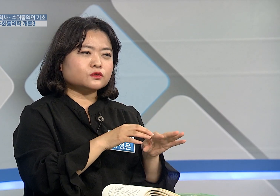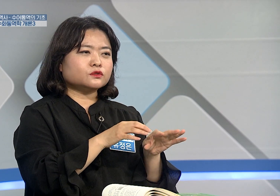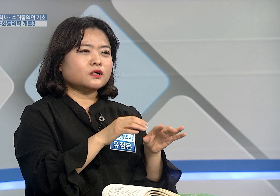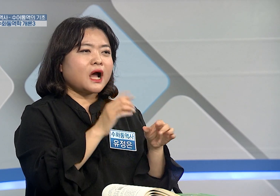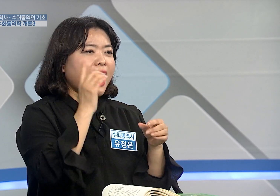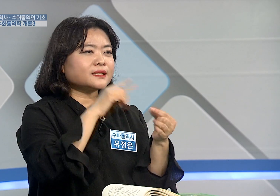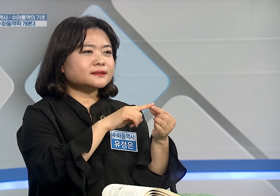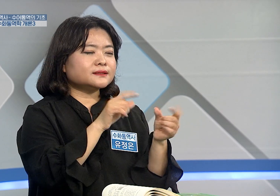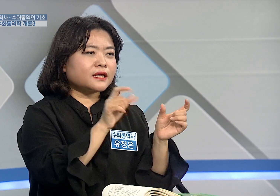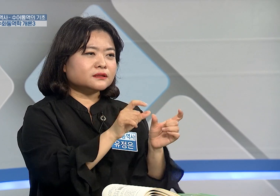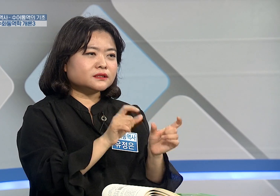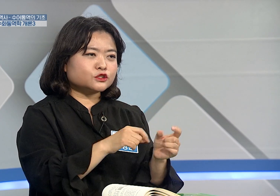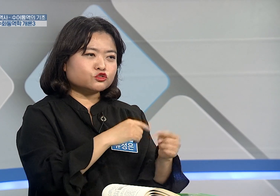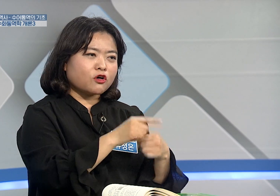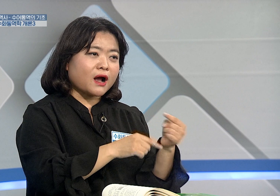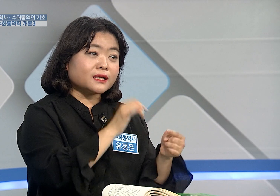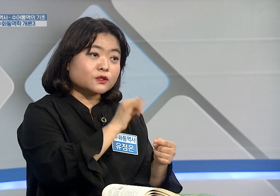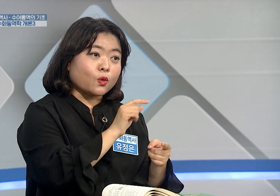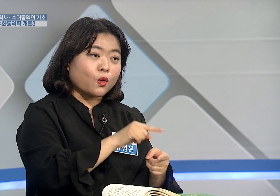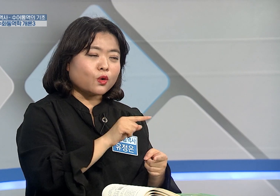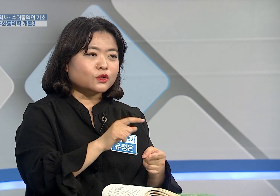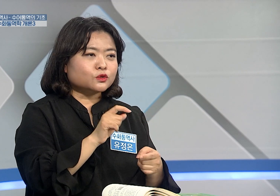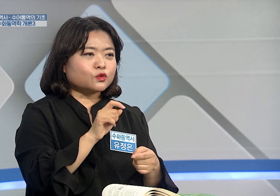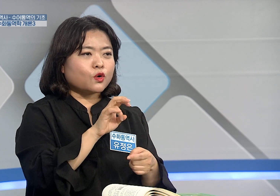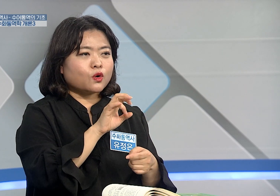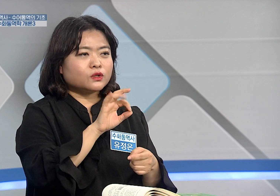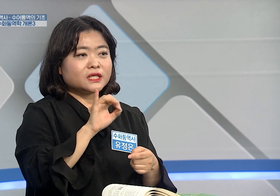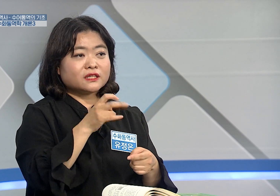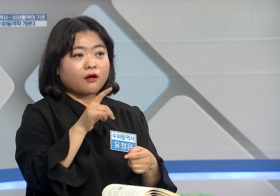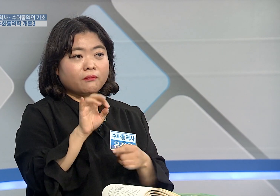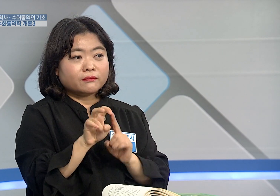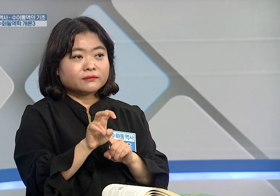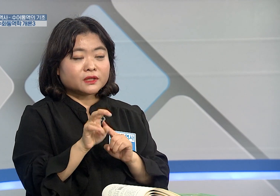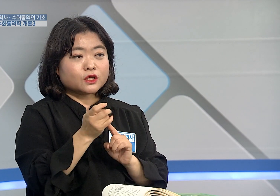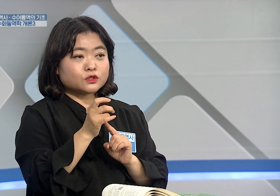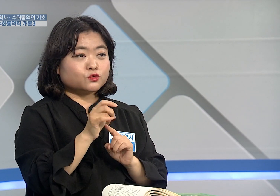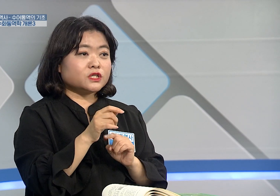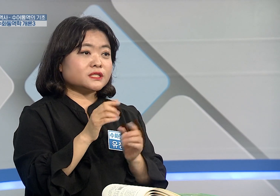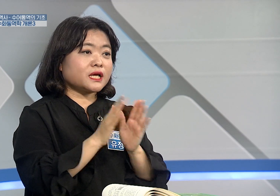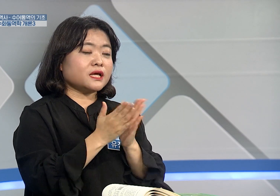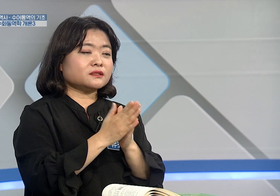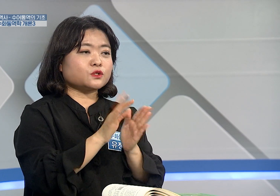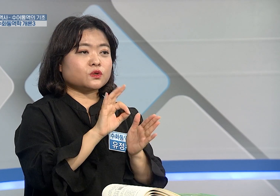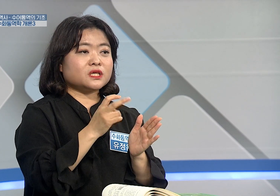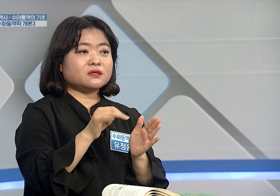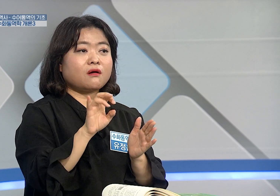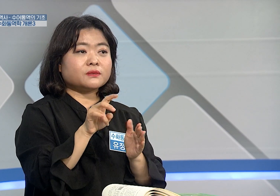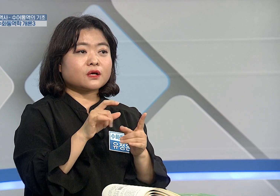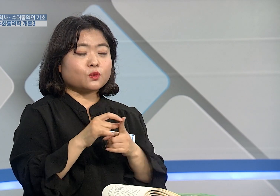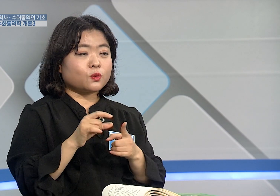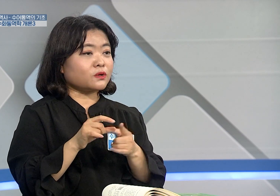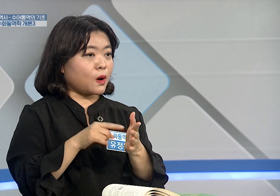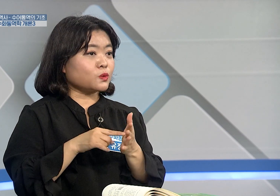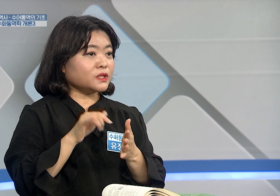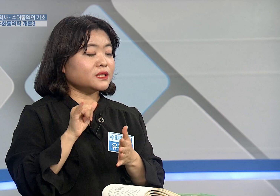그리고 한글 대응식 수어가 있고 또 이디엄, 우리 책에는 계속 이디엄이라는 용어로 나오고